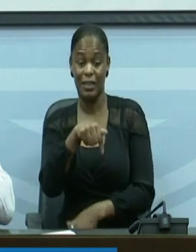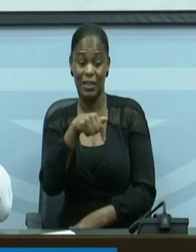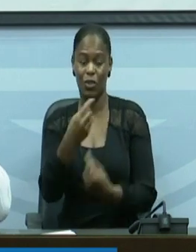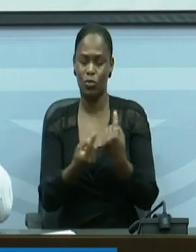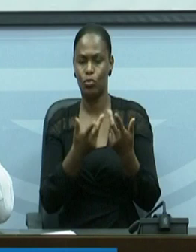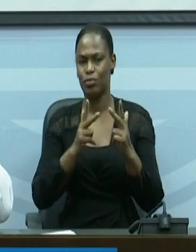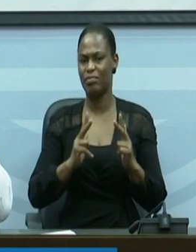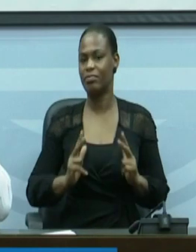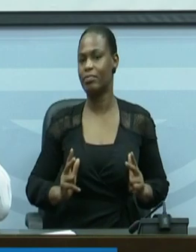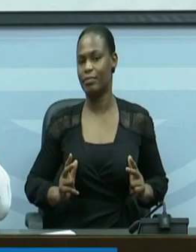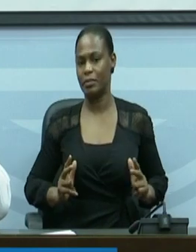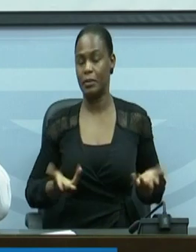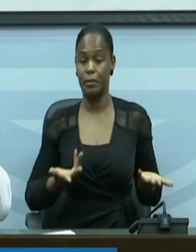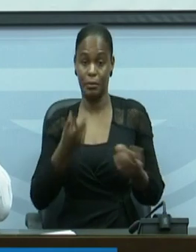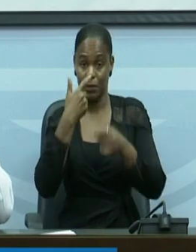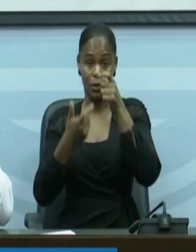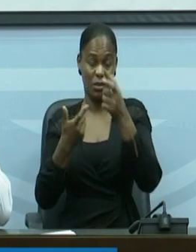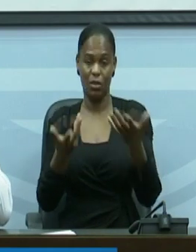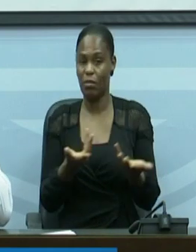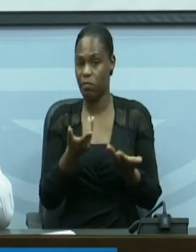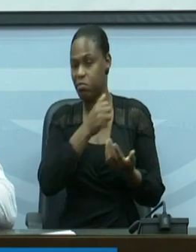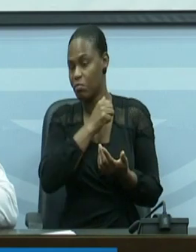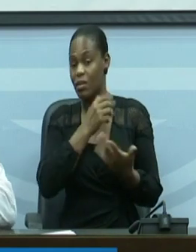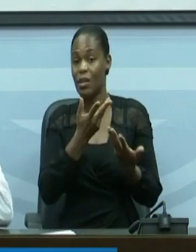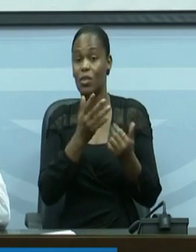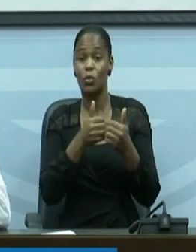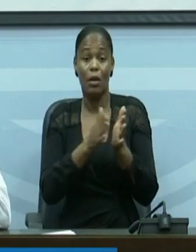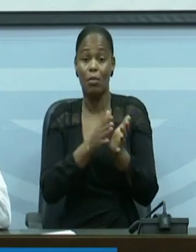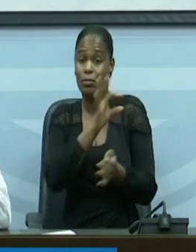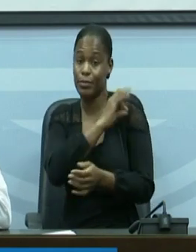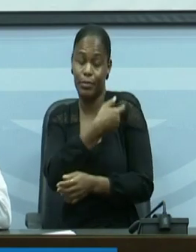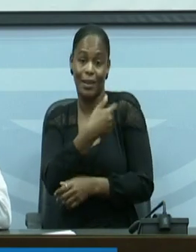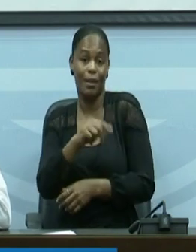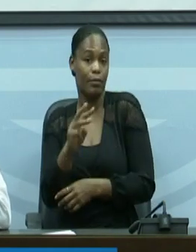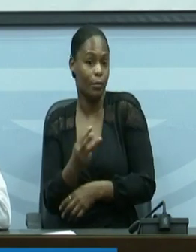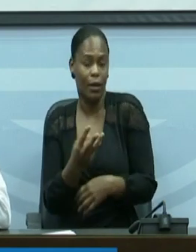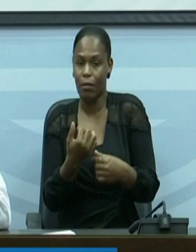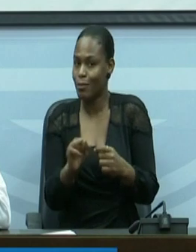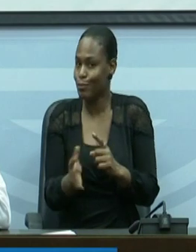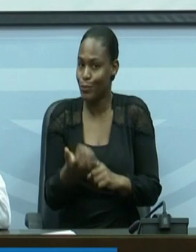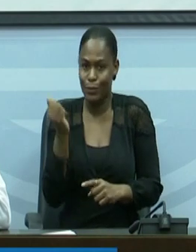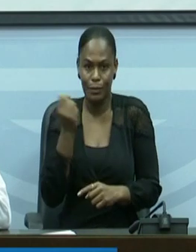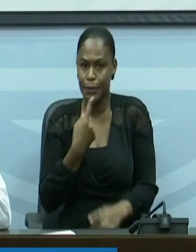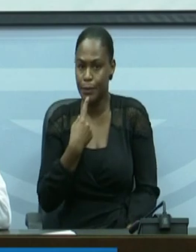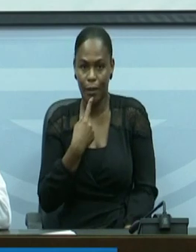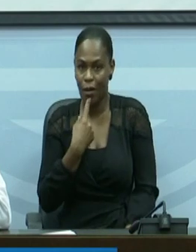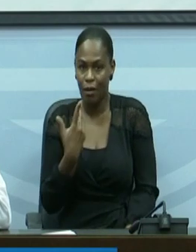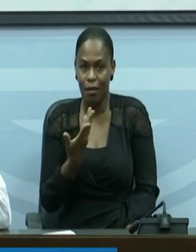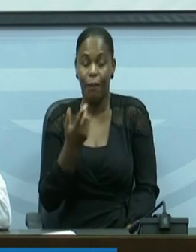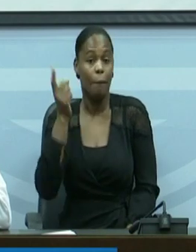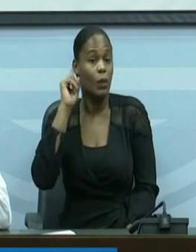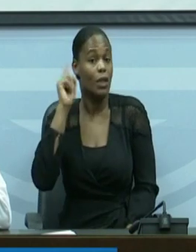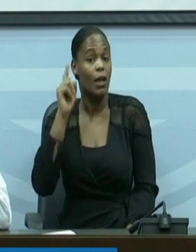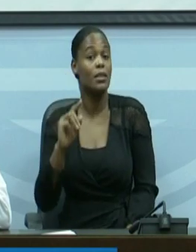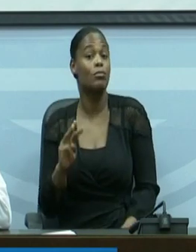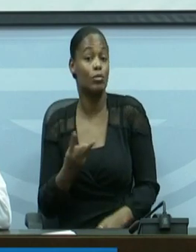algum relaxamento das pessoas que já estão completamente vacinadas, que ainda não conseguem compreender a